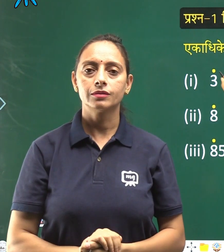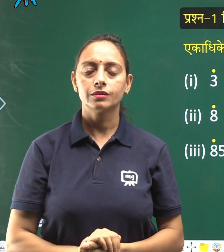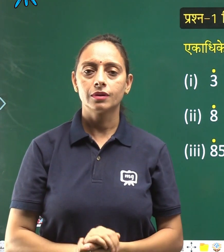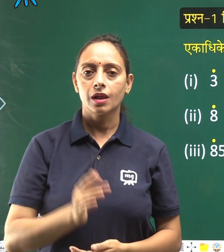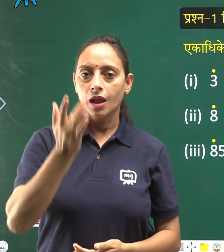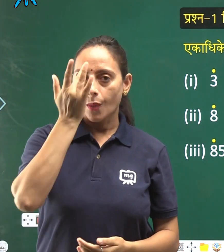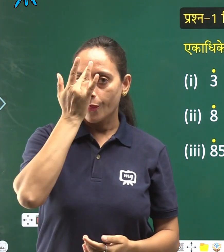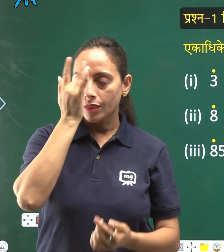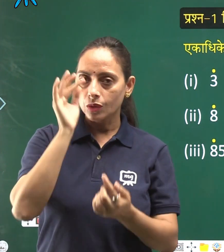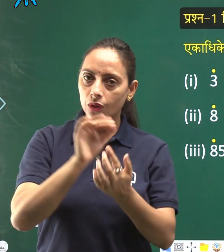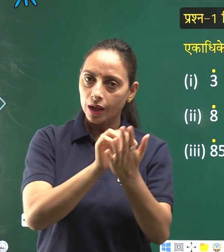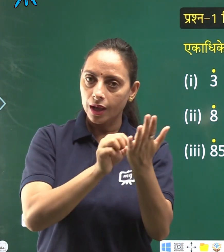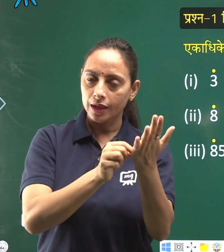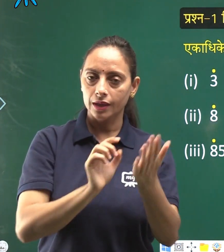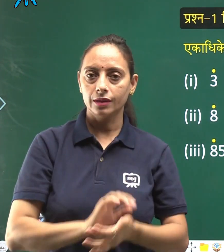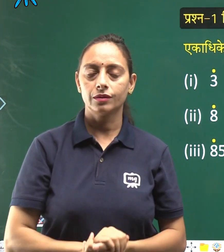बिंदु लगा हुआ है